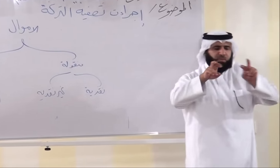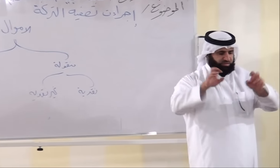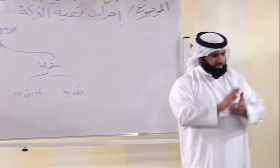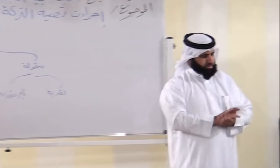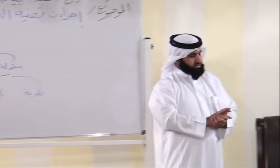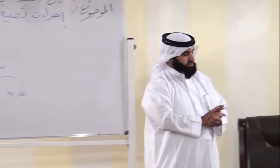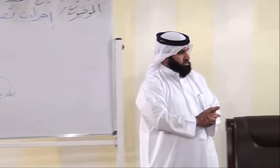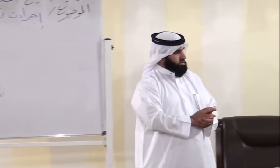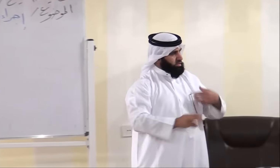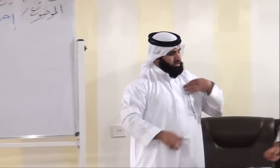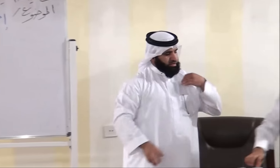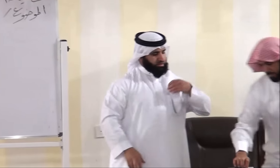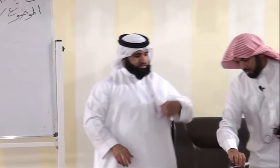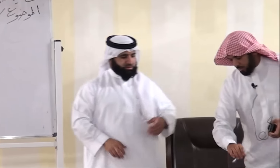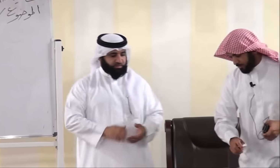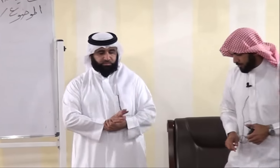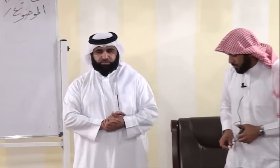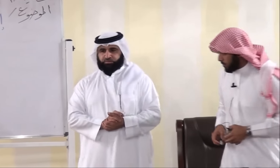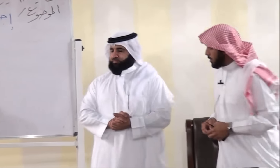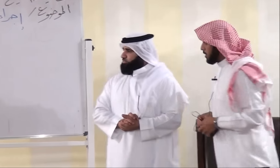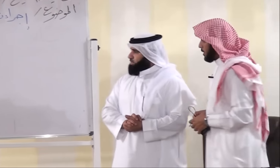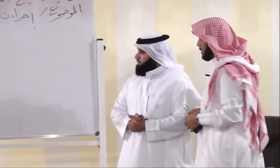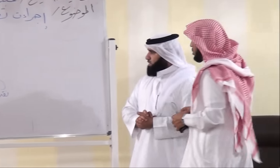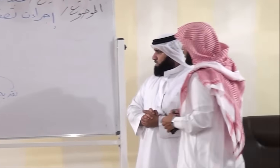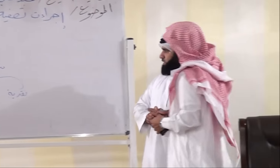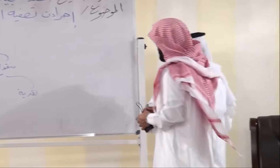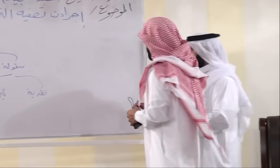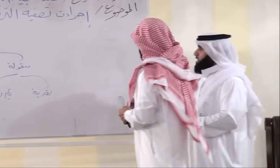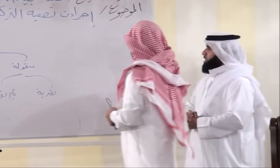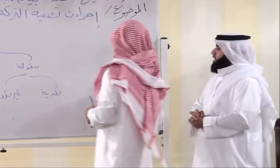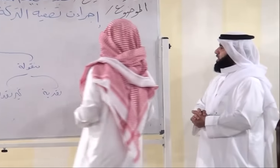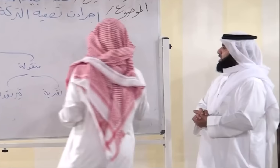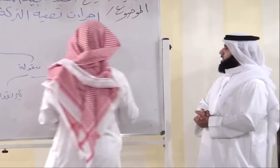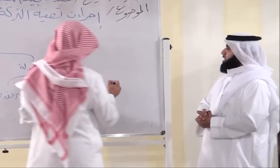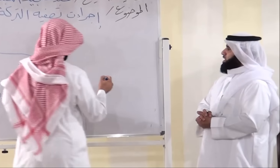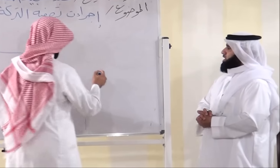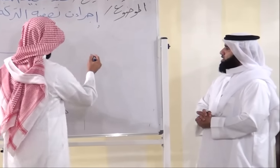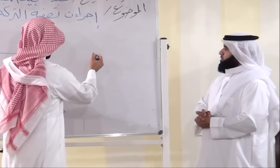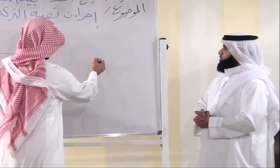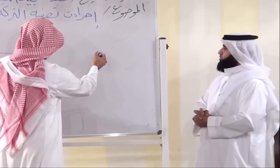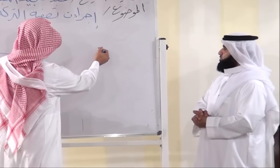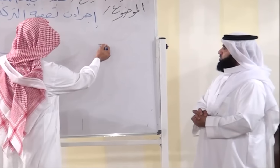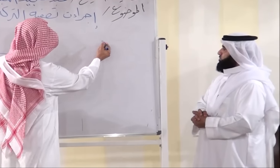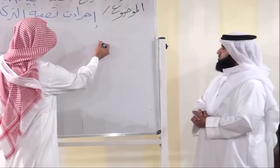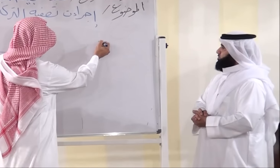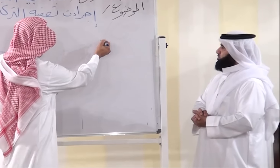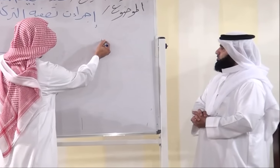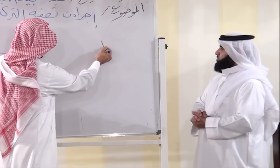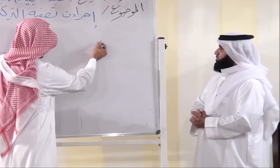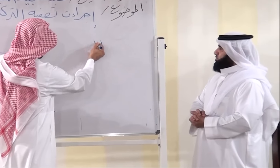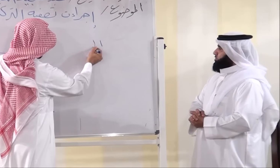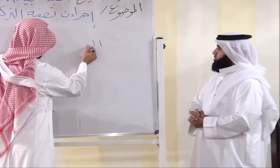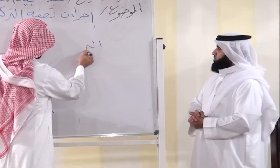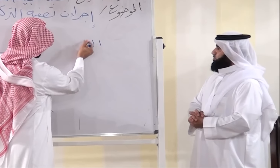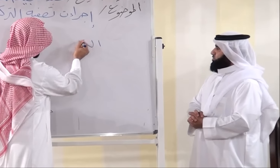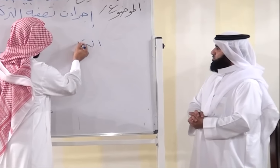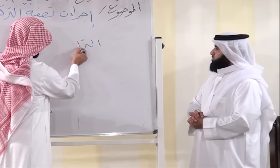فيجب البحث عن لما تكون الصلحات. لما نجد الآن التركة أمامنا، الآن هذه التركة،